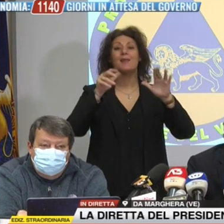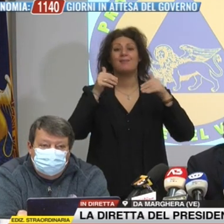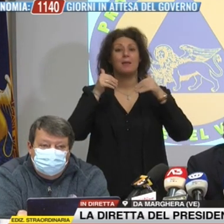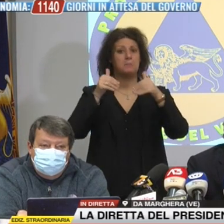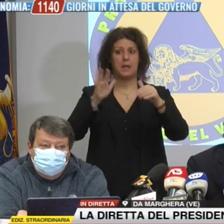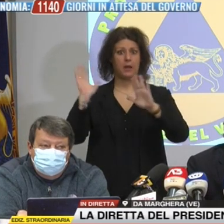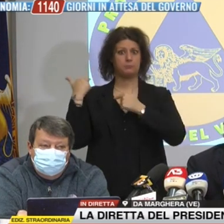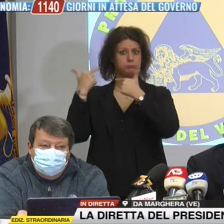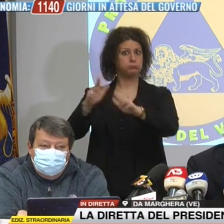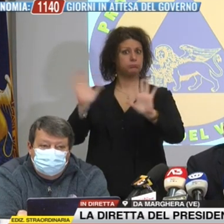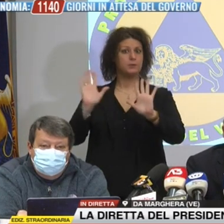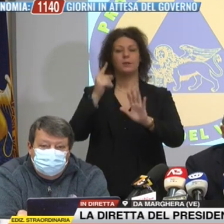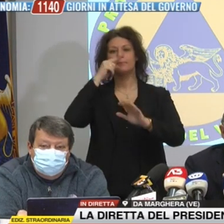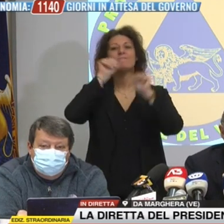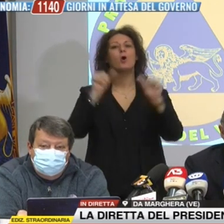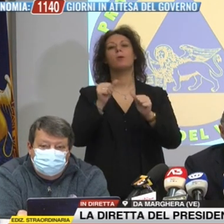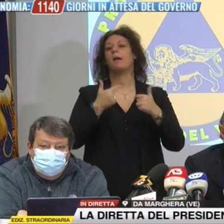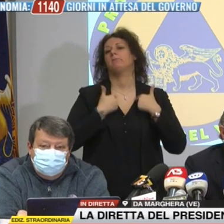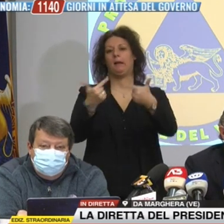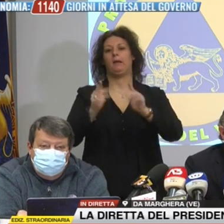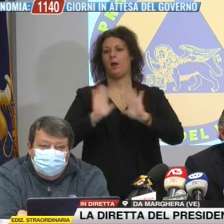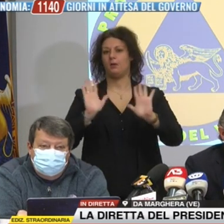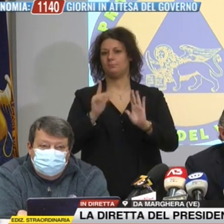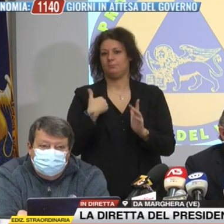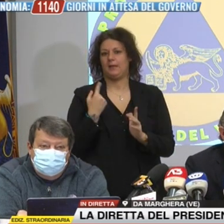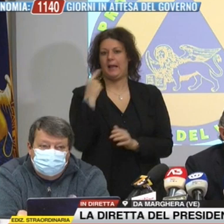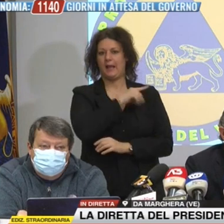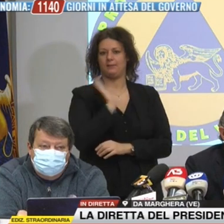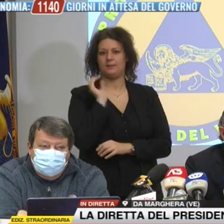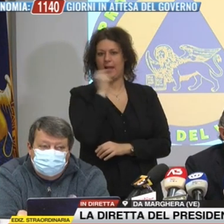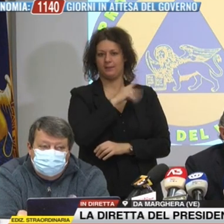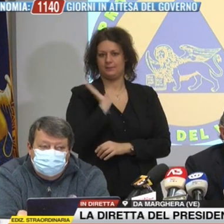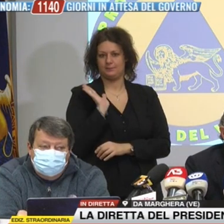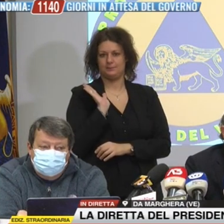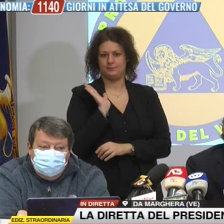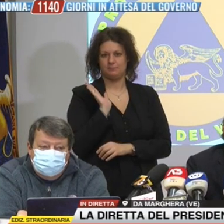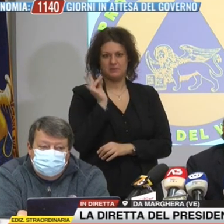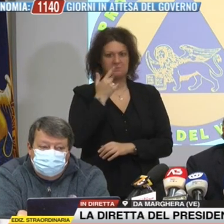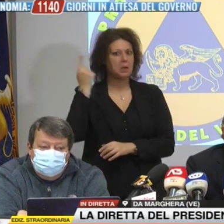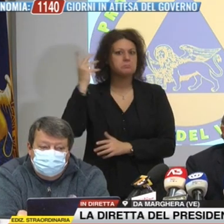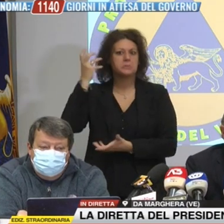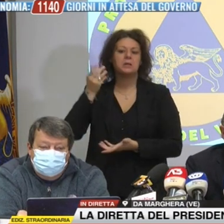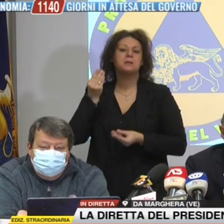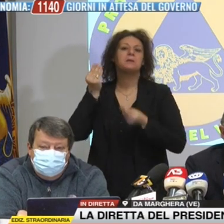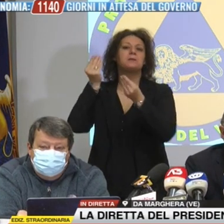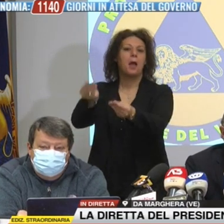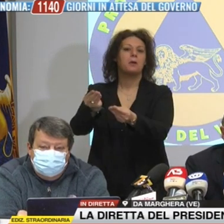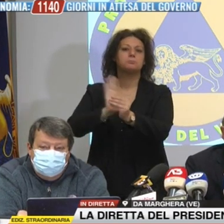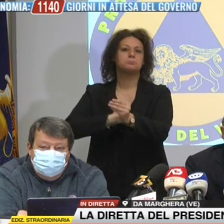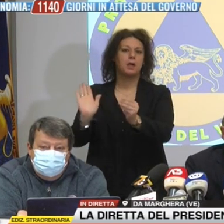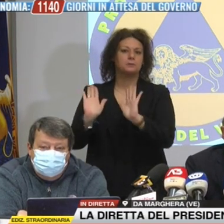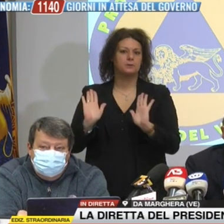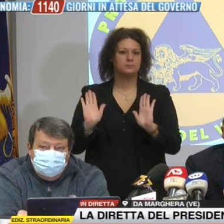gratis, sì, certo, per tradurla in maniera potabile. Cioè ce li danno cash.